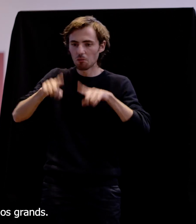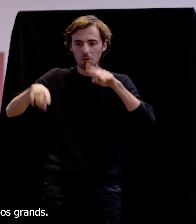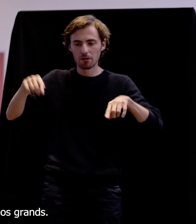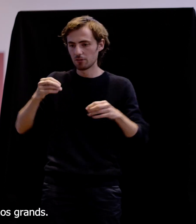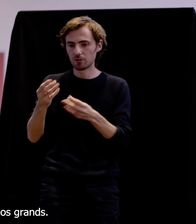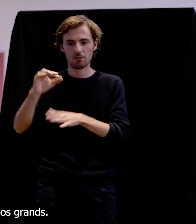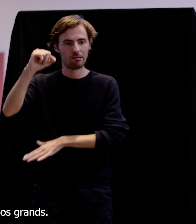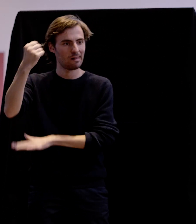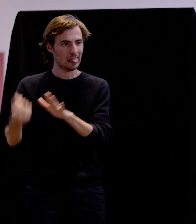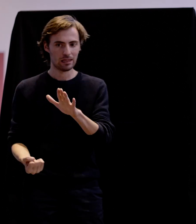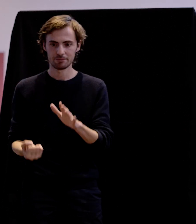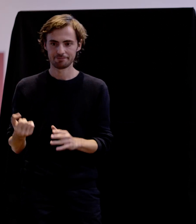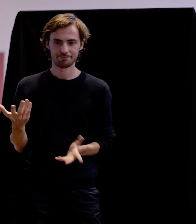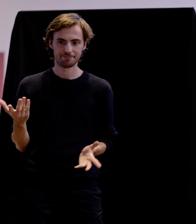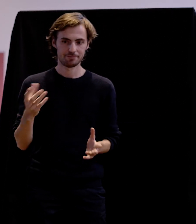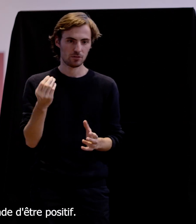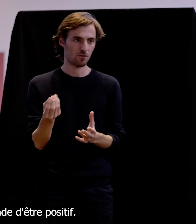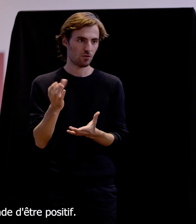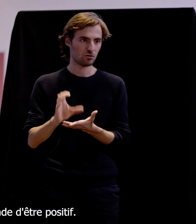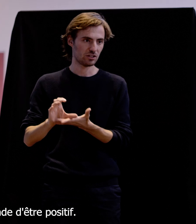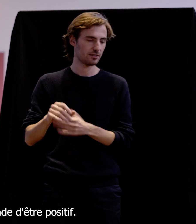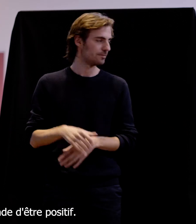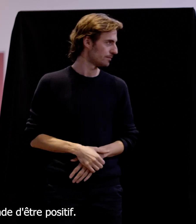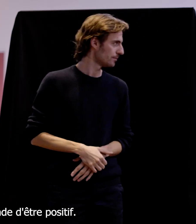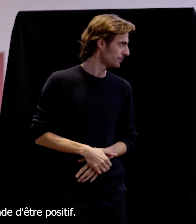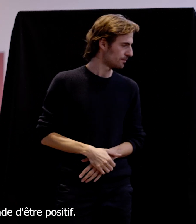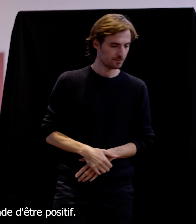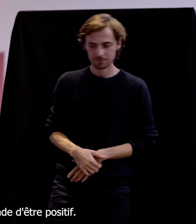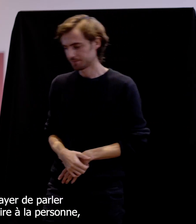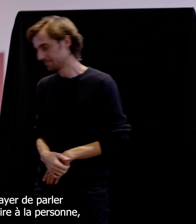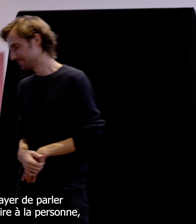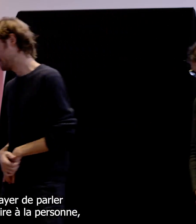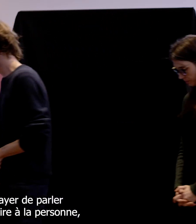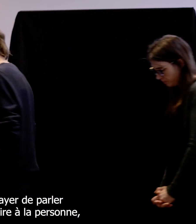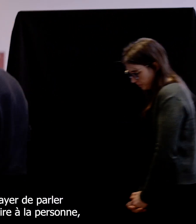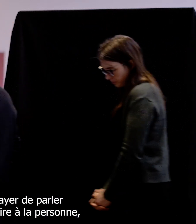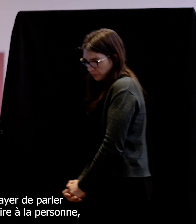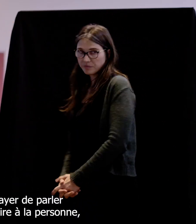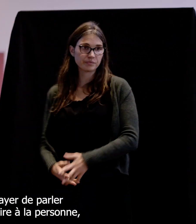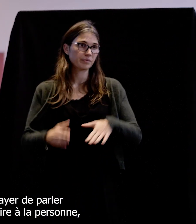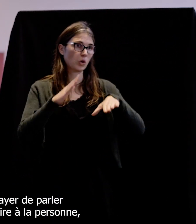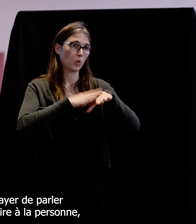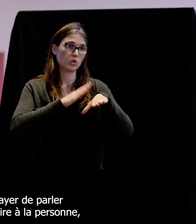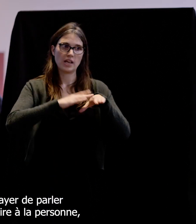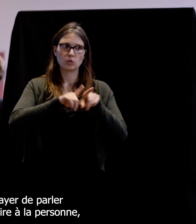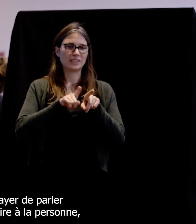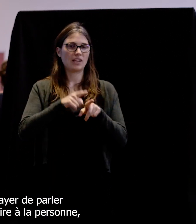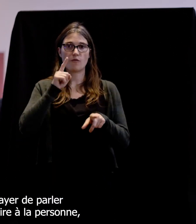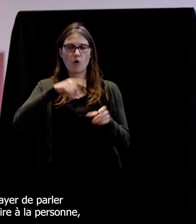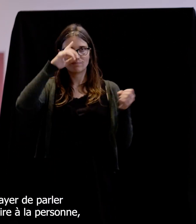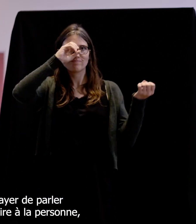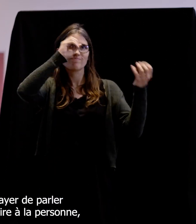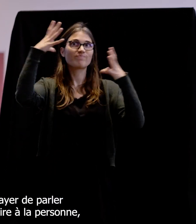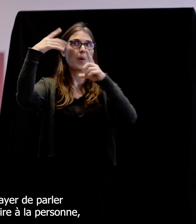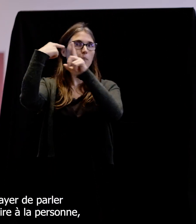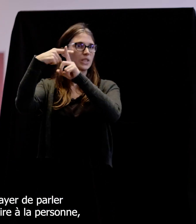nos petits et nos grands. Aussi, elle recommande d'être positif, c'est-à-dire d'essayer de parler sur le mode